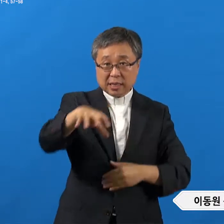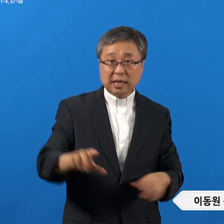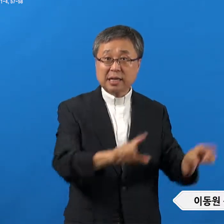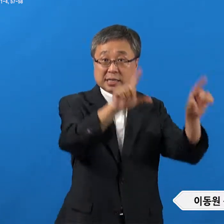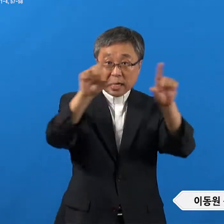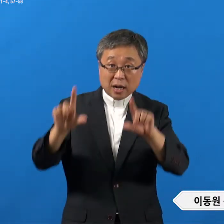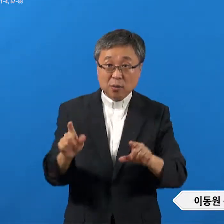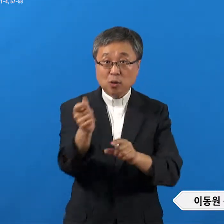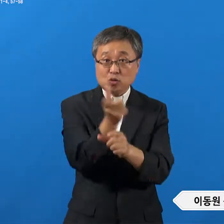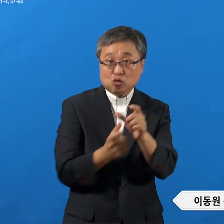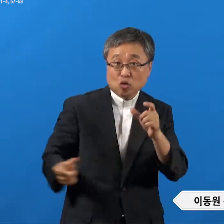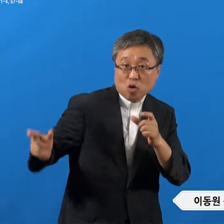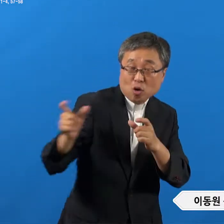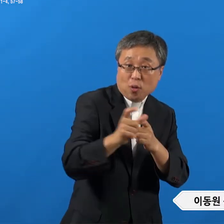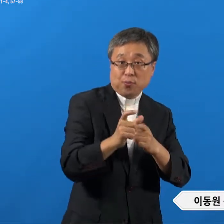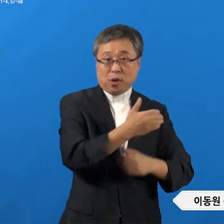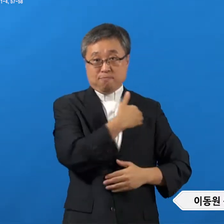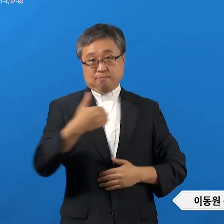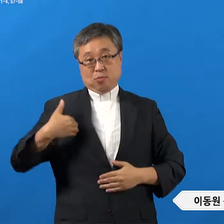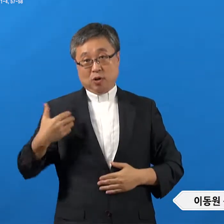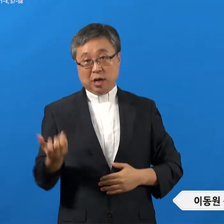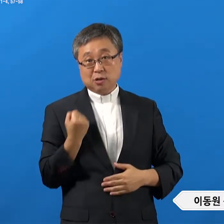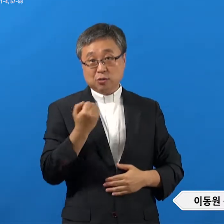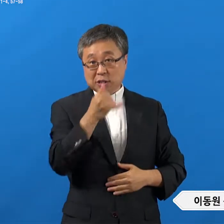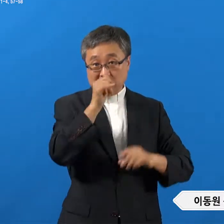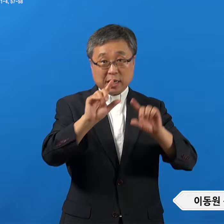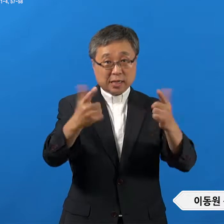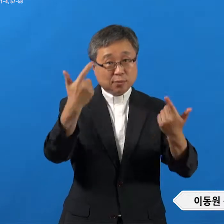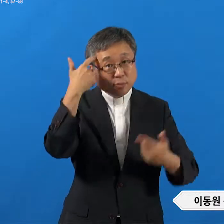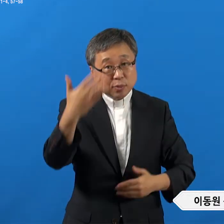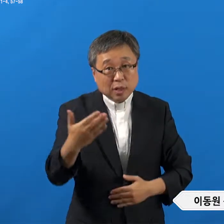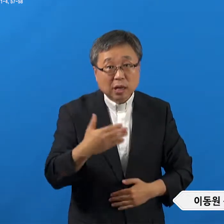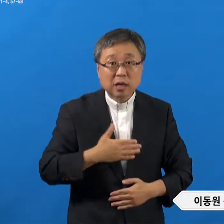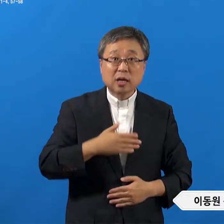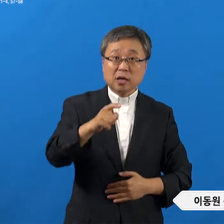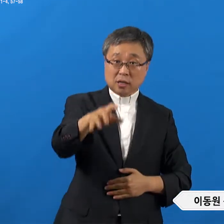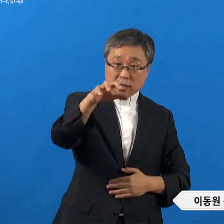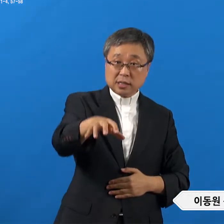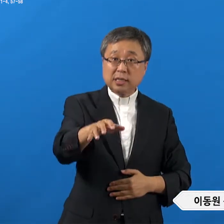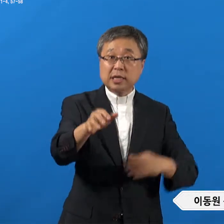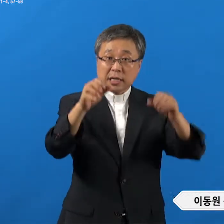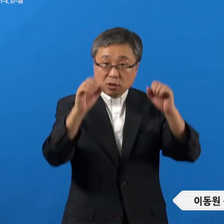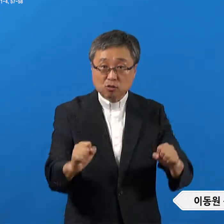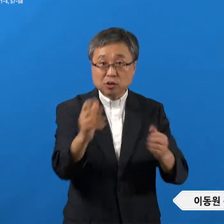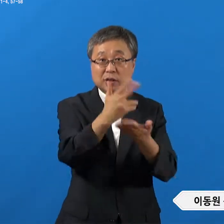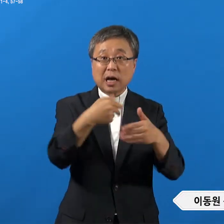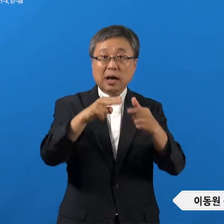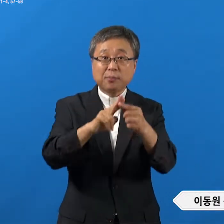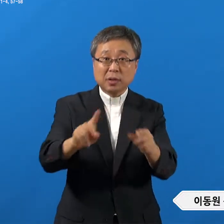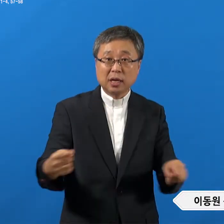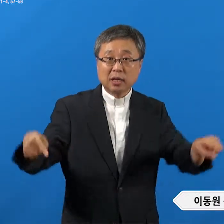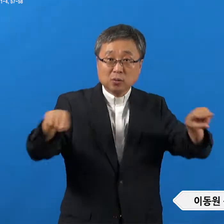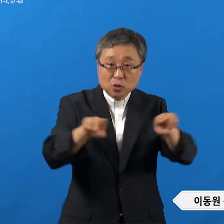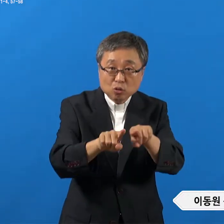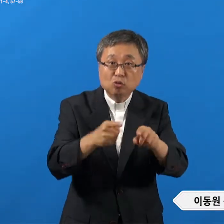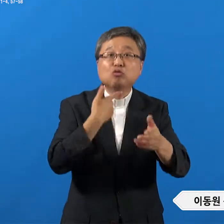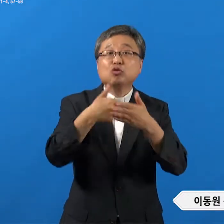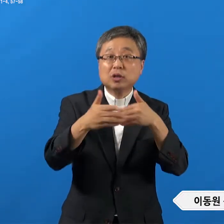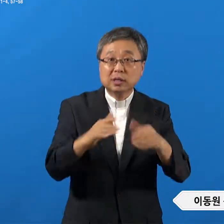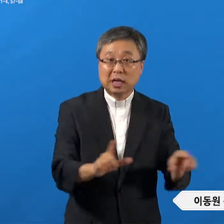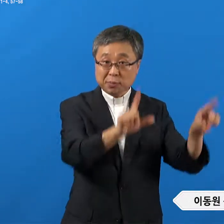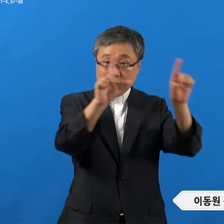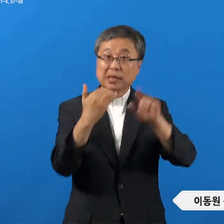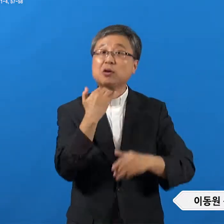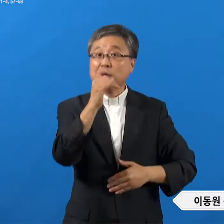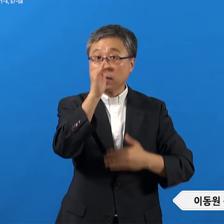삶에 좀 더 초연할 수가 있지 않을까요? 거기 살아계신 주님과 함께 더불어 누리는 삶이 기다리고 있다면 이